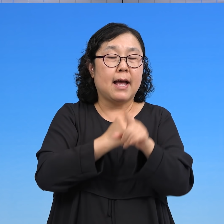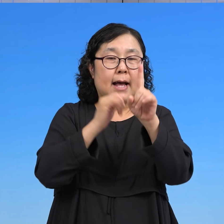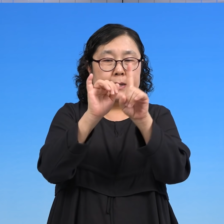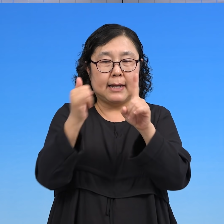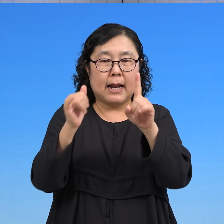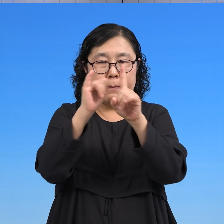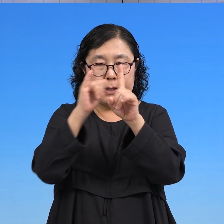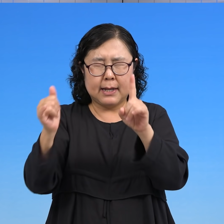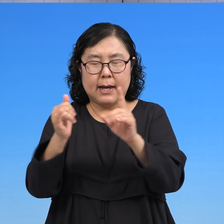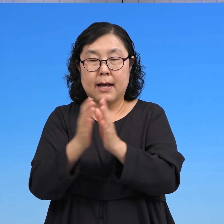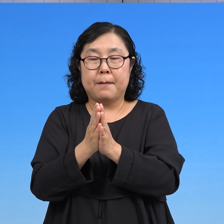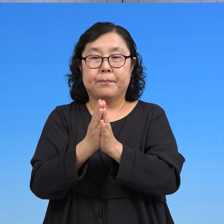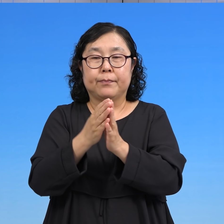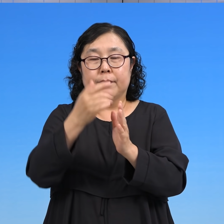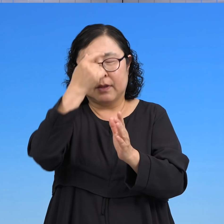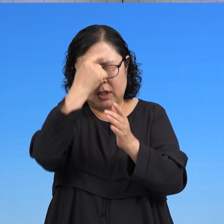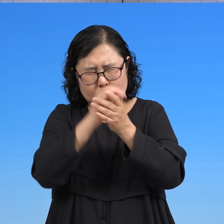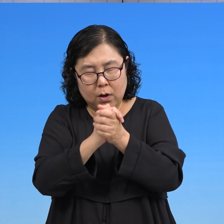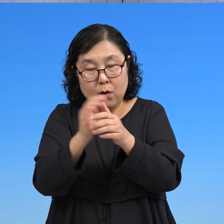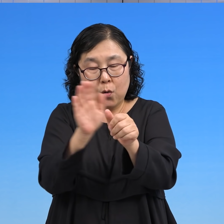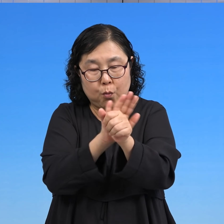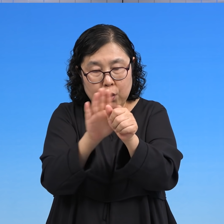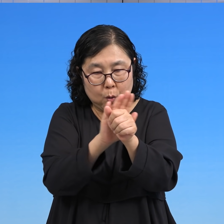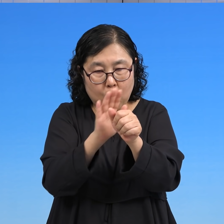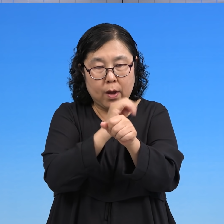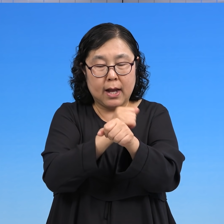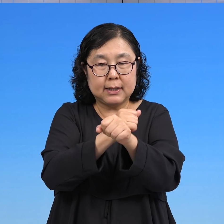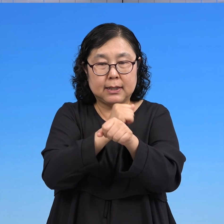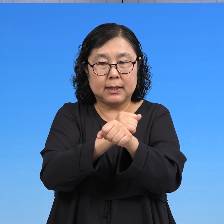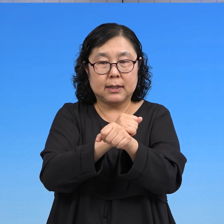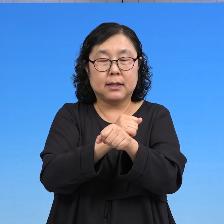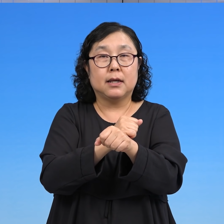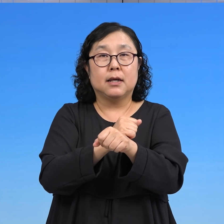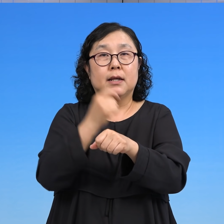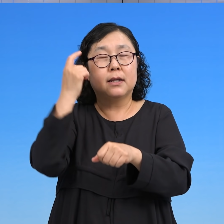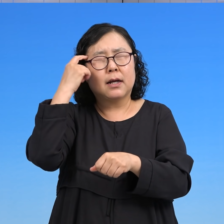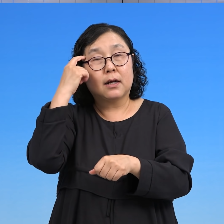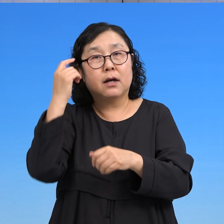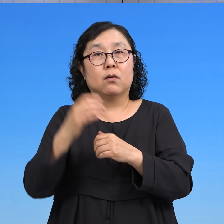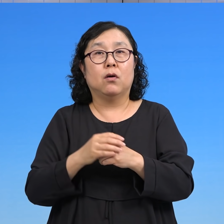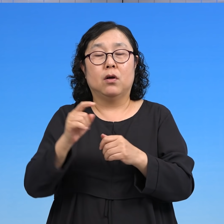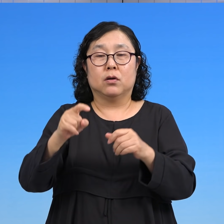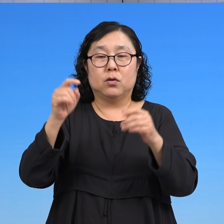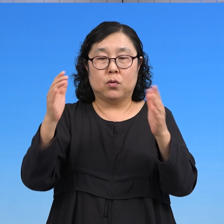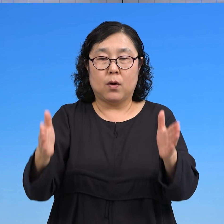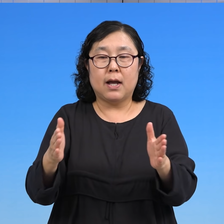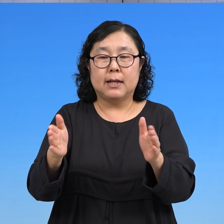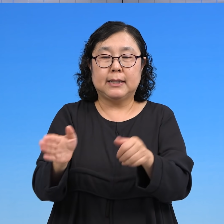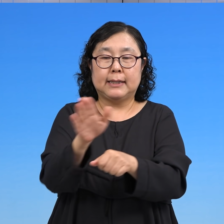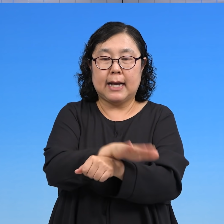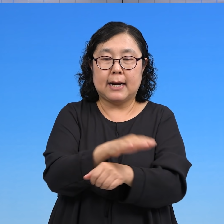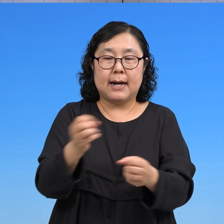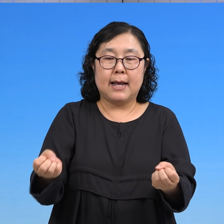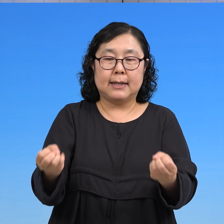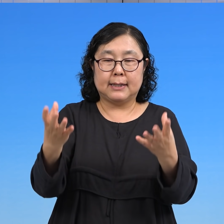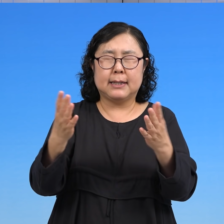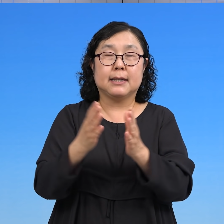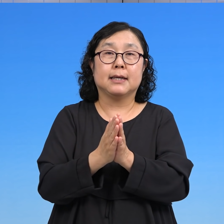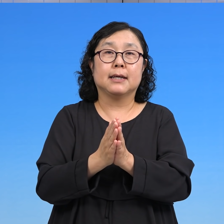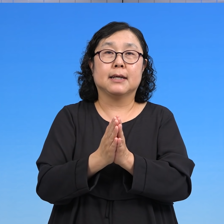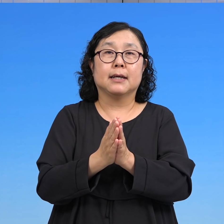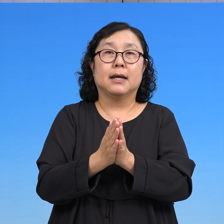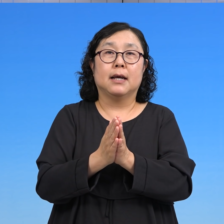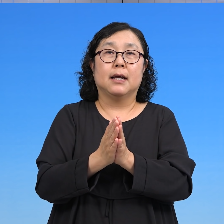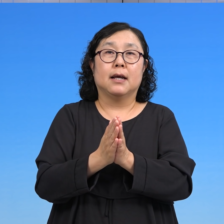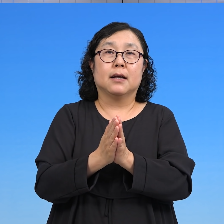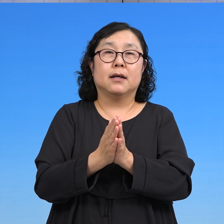해가지고 한 분 한 분 내가 기도해드리고 위로해드려야 되겠다, 그렇게 생각을 하고는 교역자들에게 그동안 장례를 당한 분들,